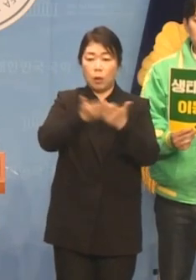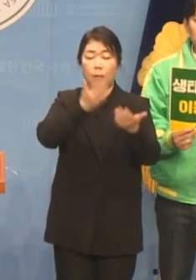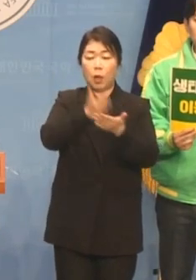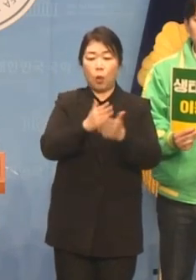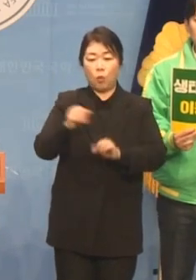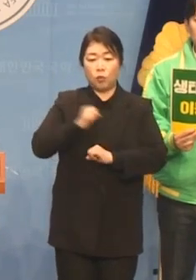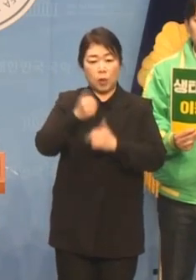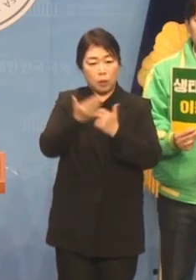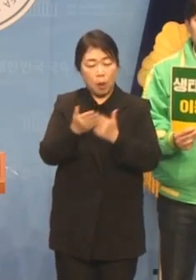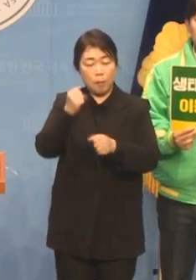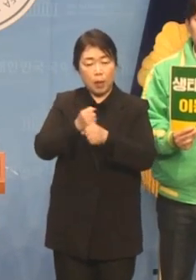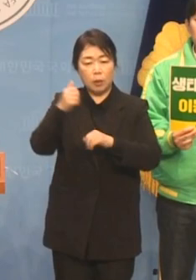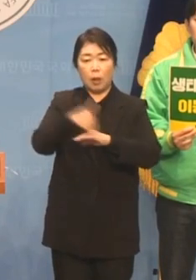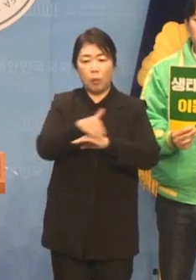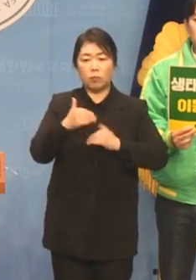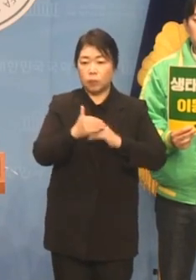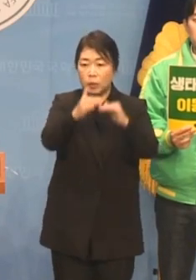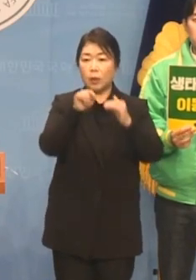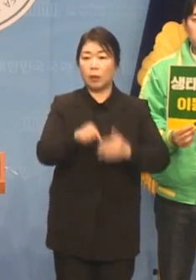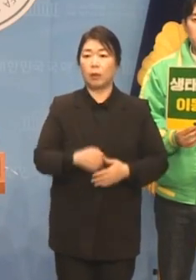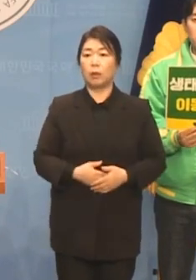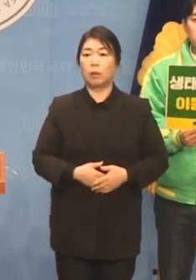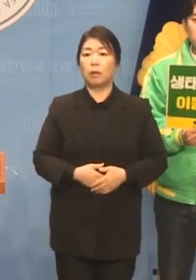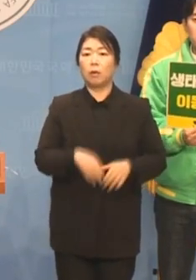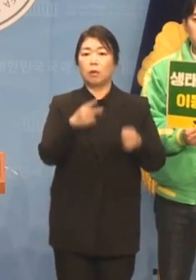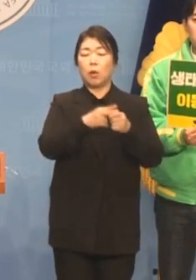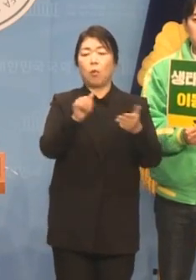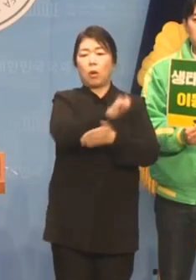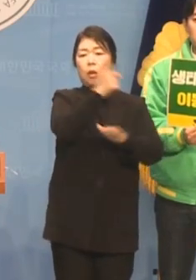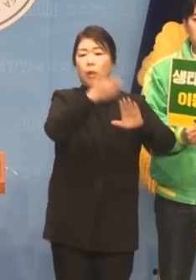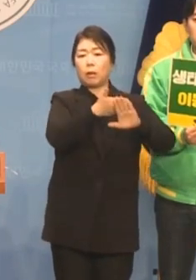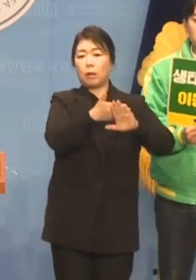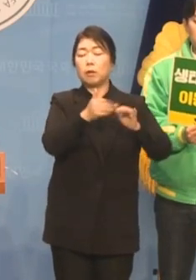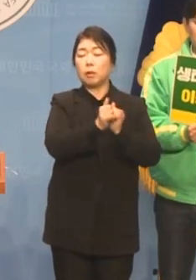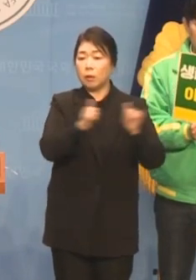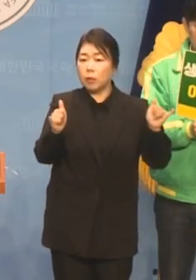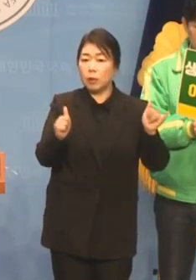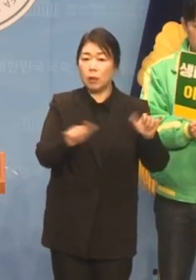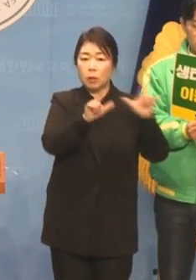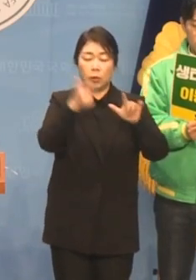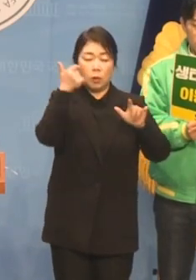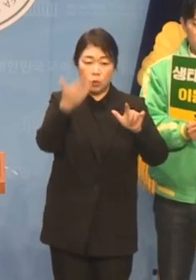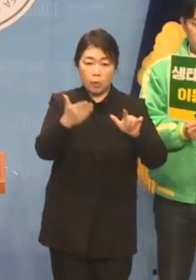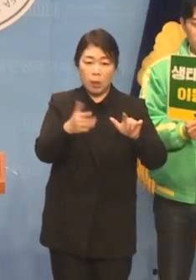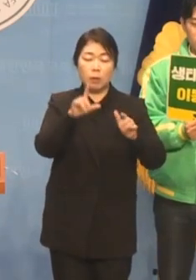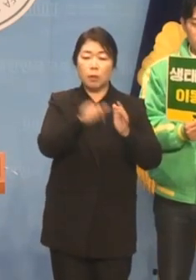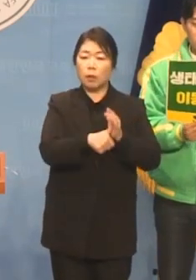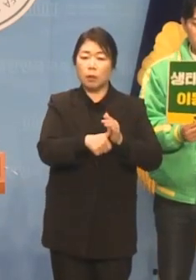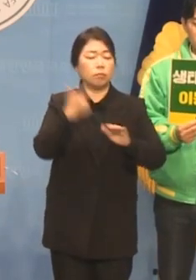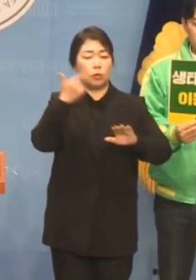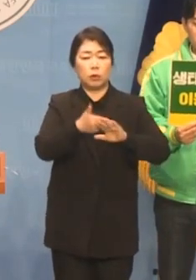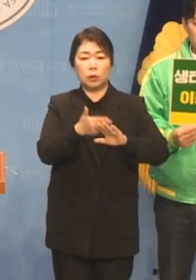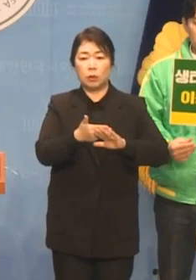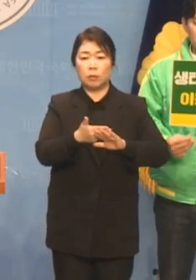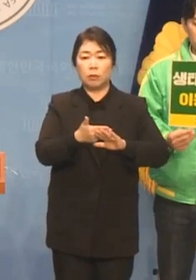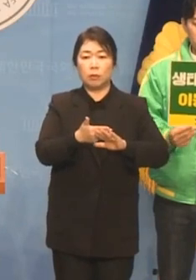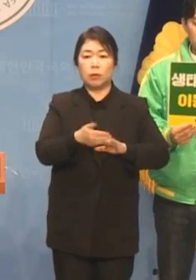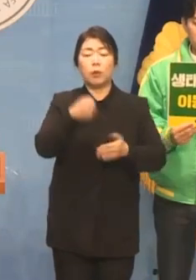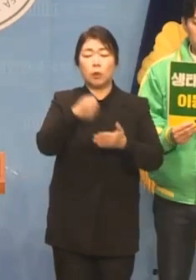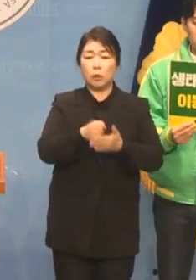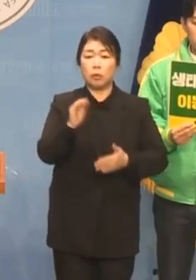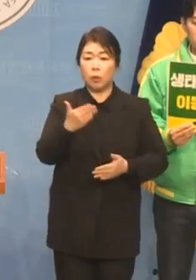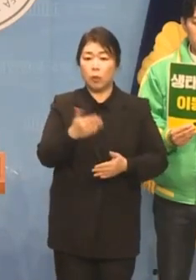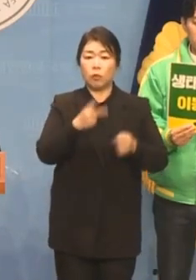시도가 이어지고 있습니다 제주에서는 제 2공항의 반대하는 전체 도민 의견을 무시한 채 제주 제 2공항 건설이